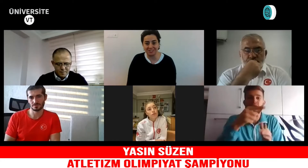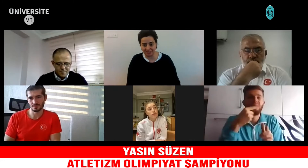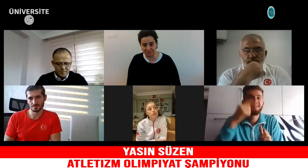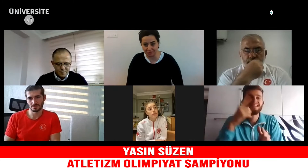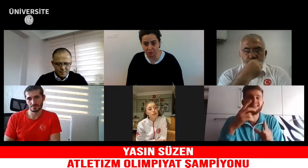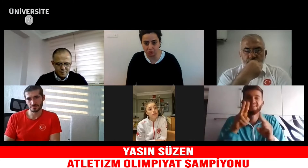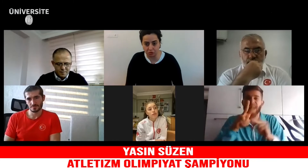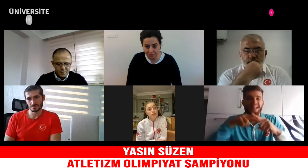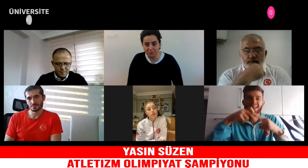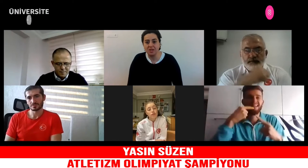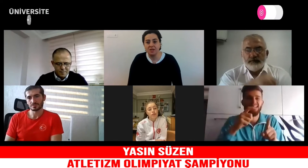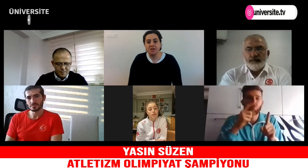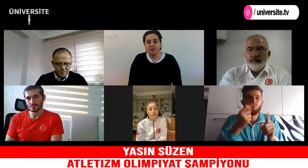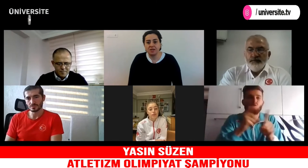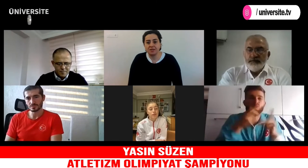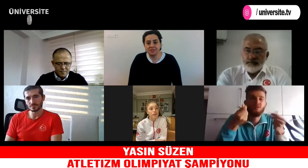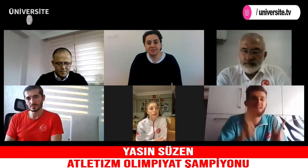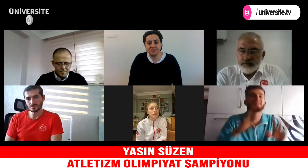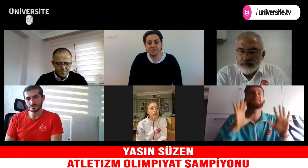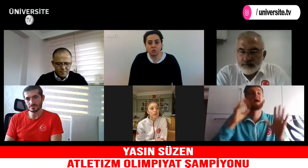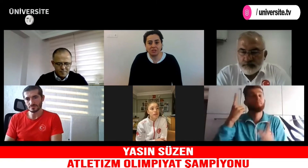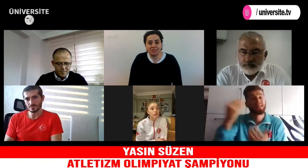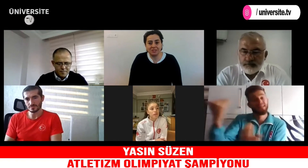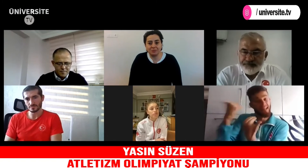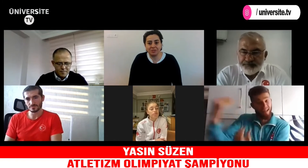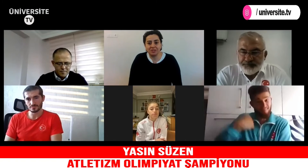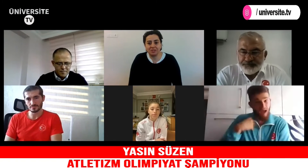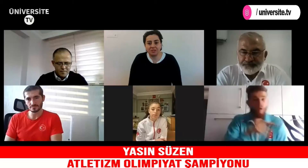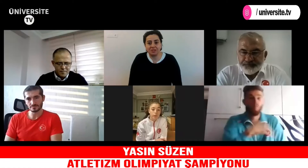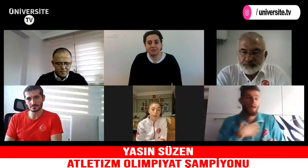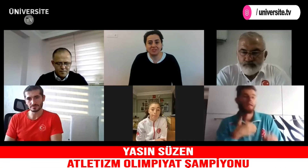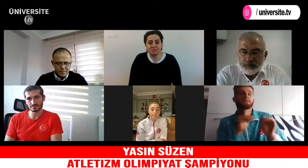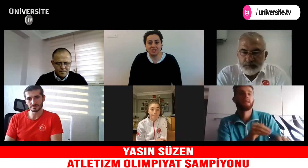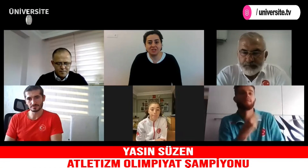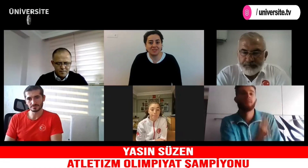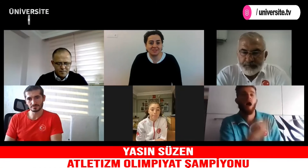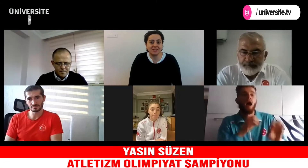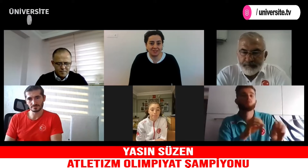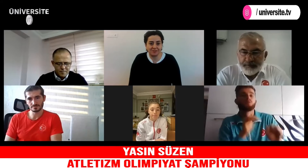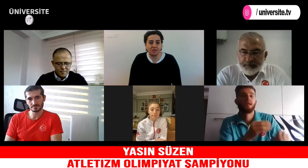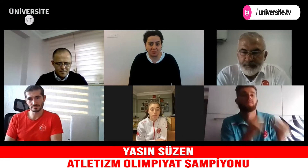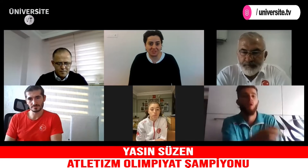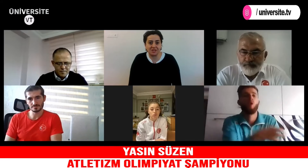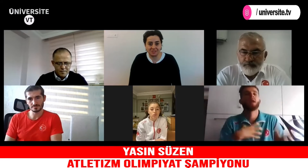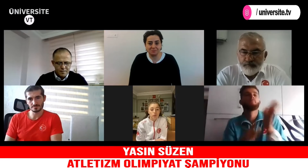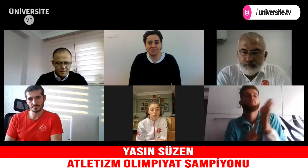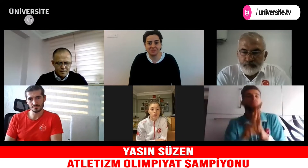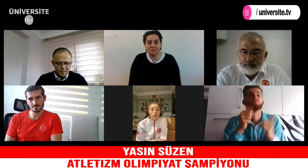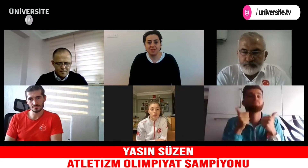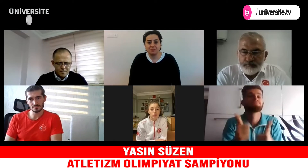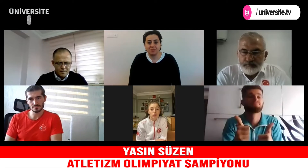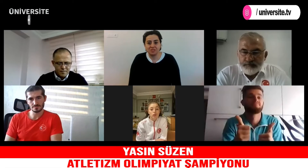psikolojisini daha iyi anlayabileceğimi düşünüyorum. Kadir'in de söylediği gibi bizim biraz destek almamız